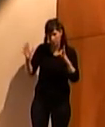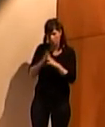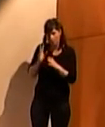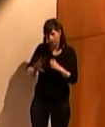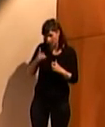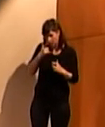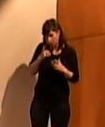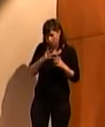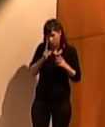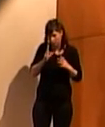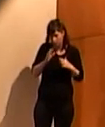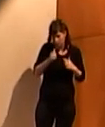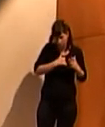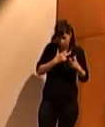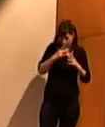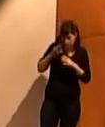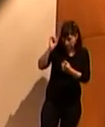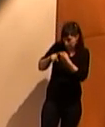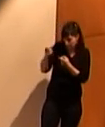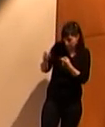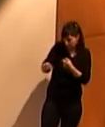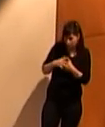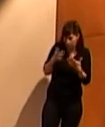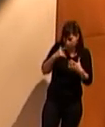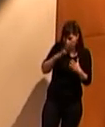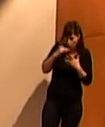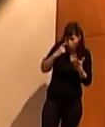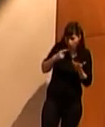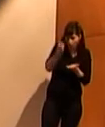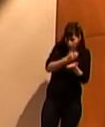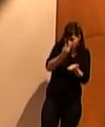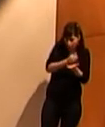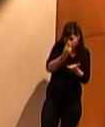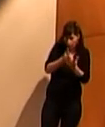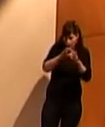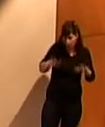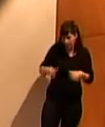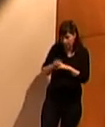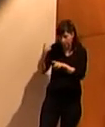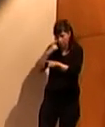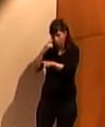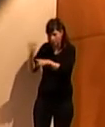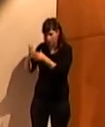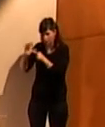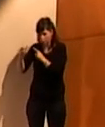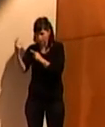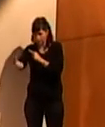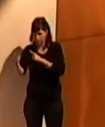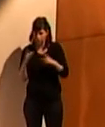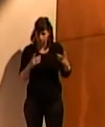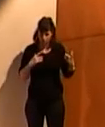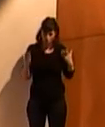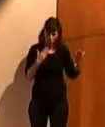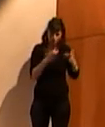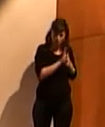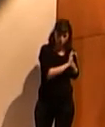Très sensibilisé à ces questions. J'ai retrouvé dans votre processus, le processus que nous avons utilisé